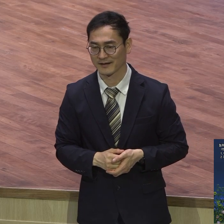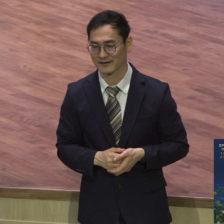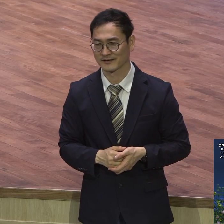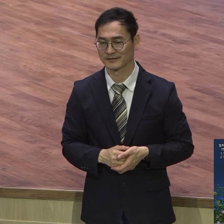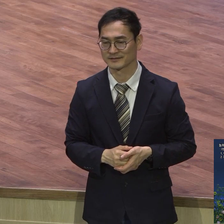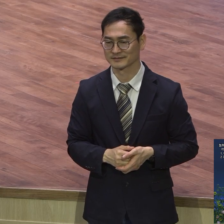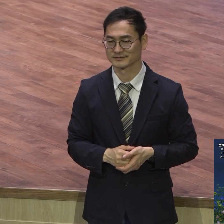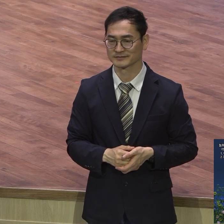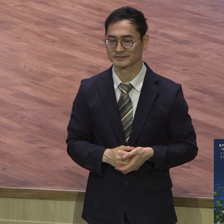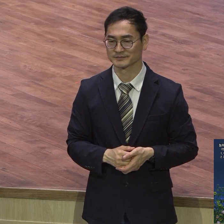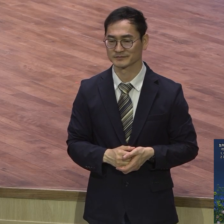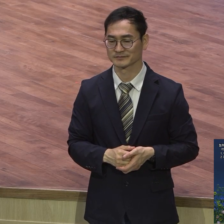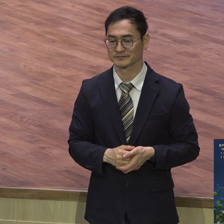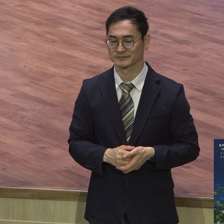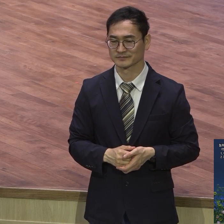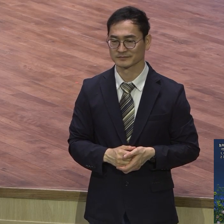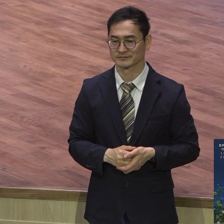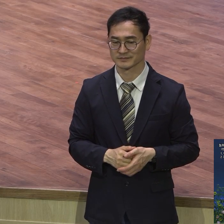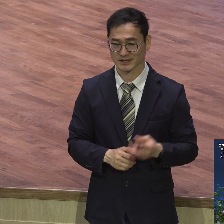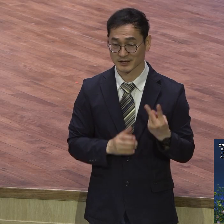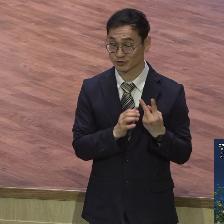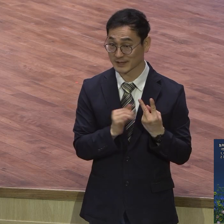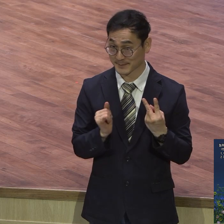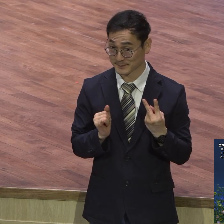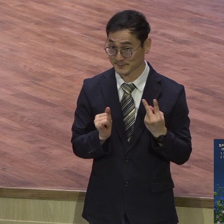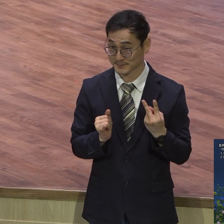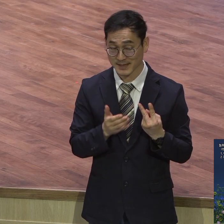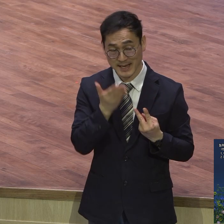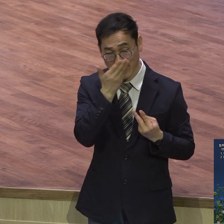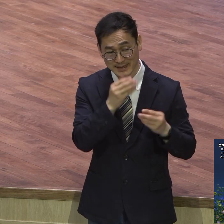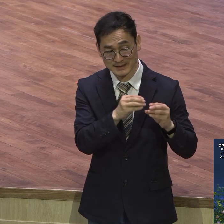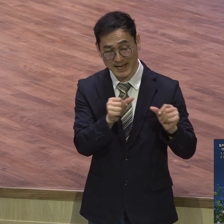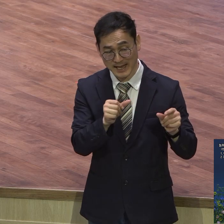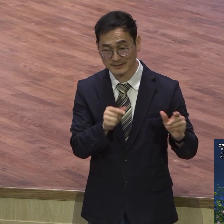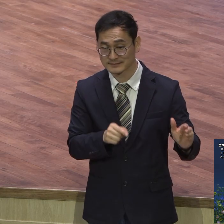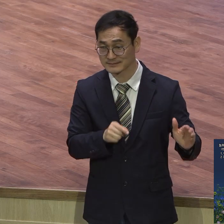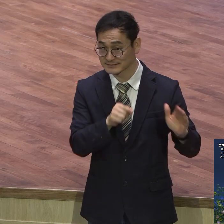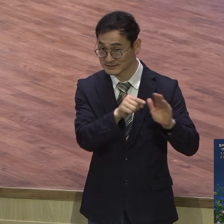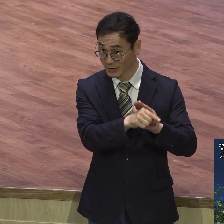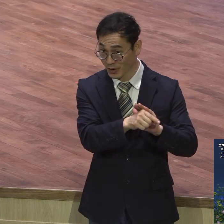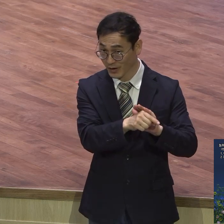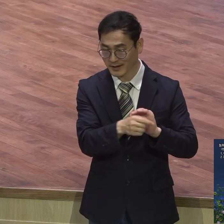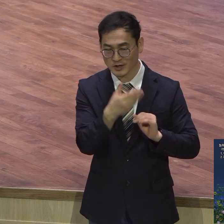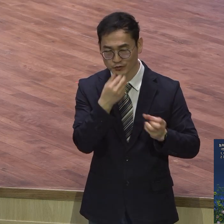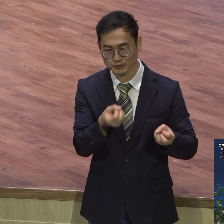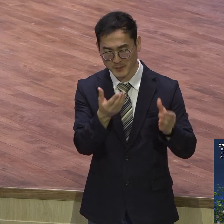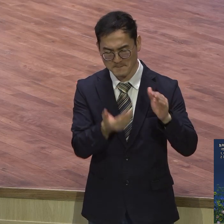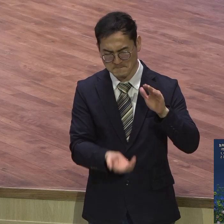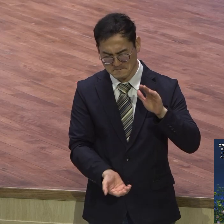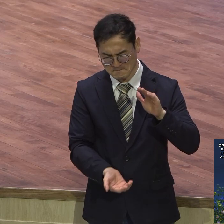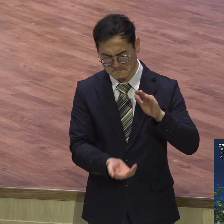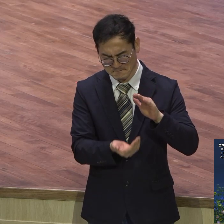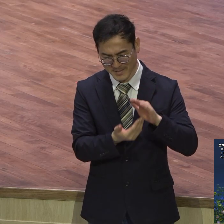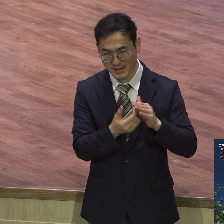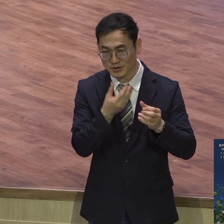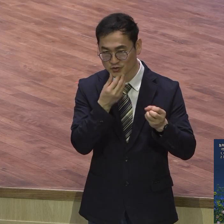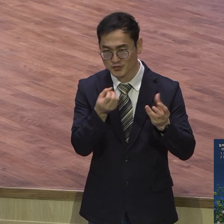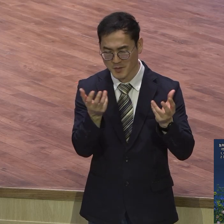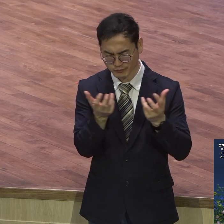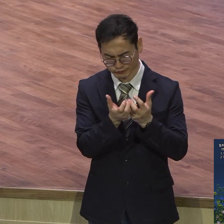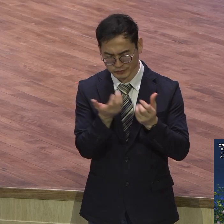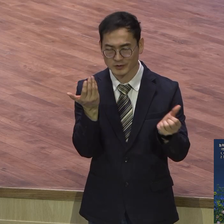믿음의 보고를 하나 요소와 갈렙은요 가난 땅에서 입성해서 최고의 축복을 받습니다 믿음의 눈을 가지면